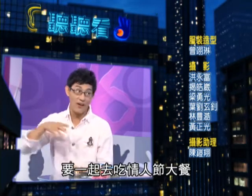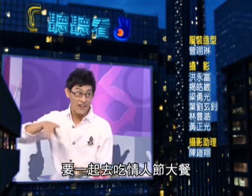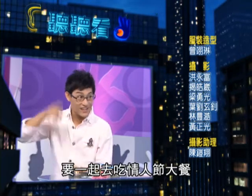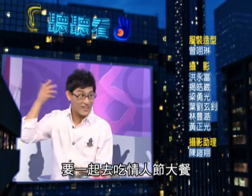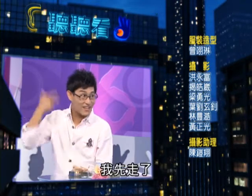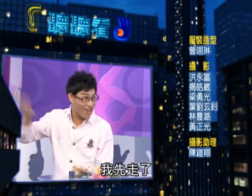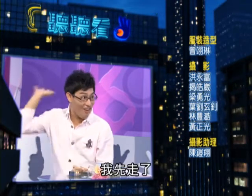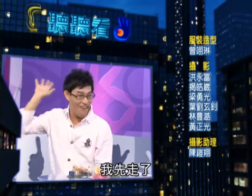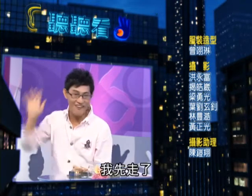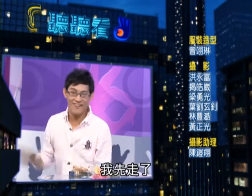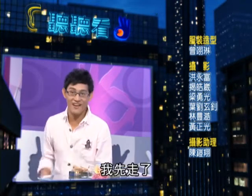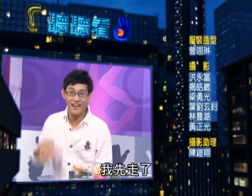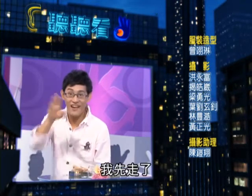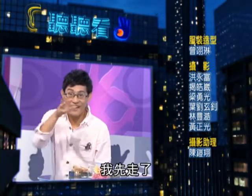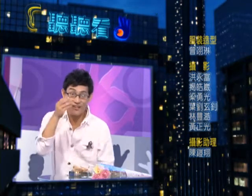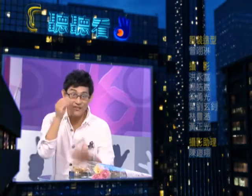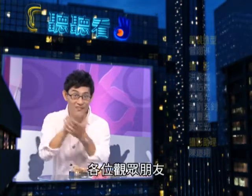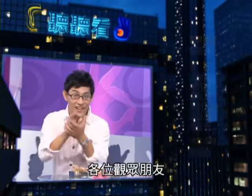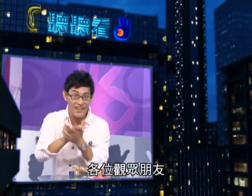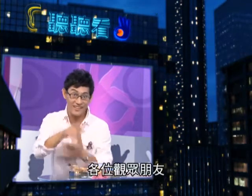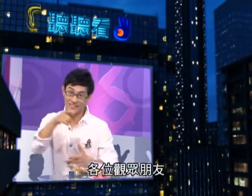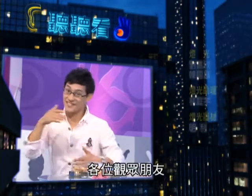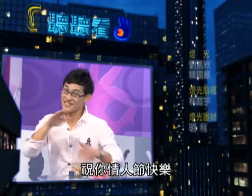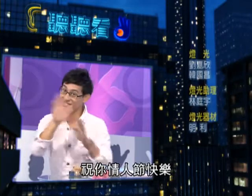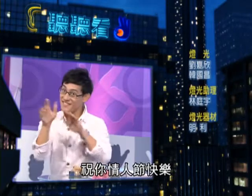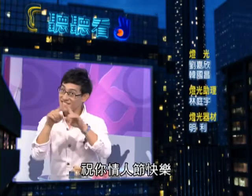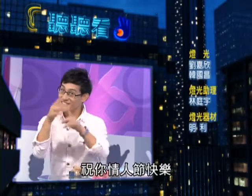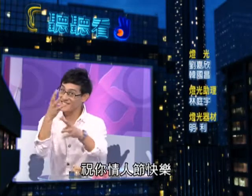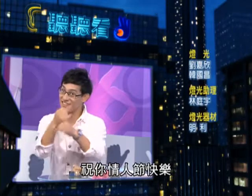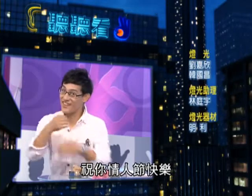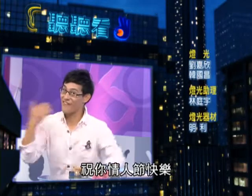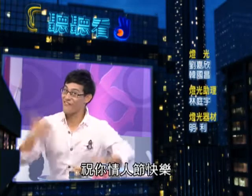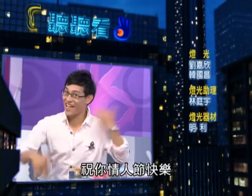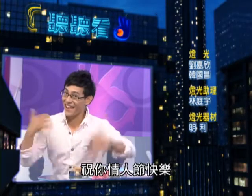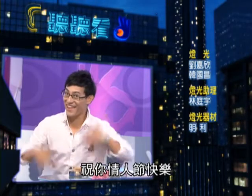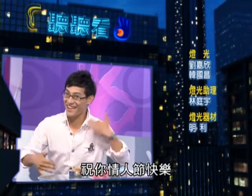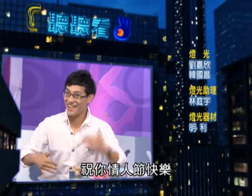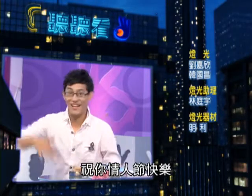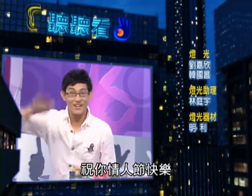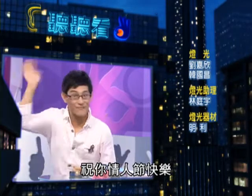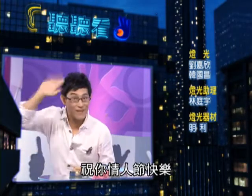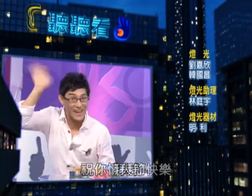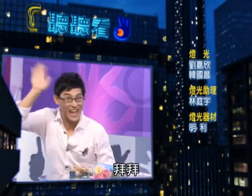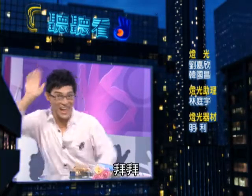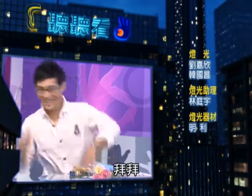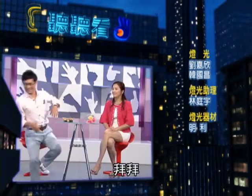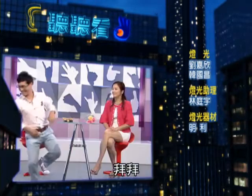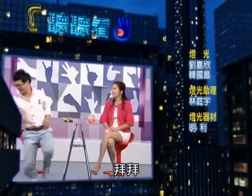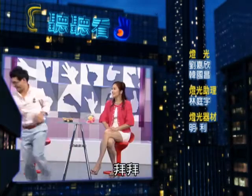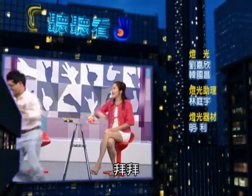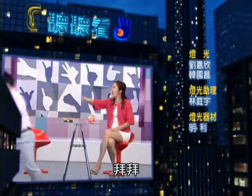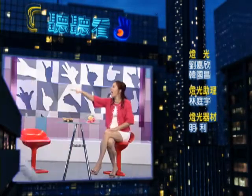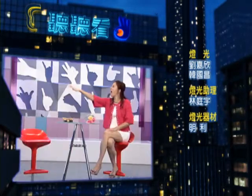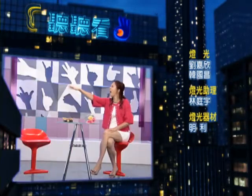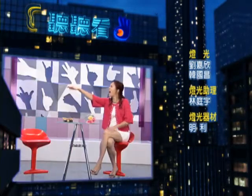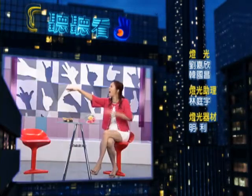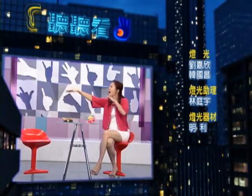哎，我先走了。各位观众朋友，祝你情人节快乐，拜拜。